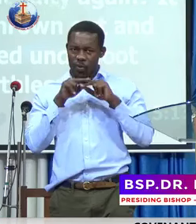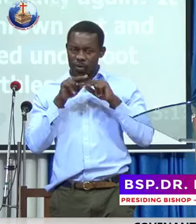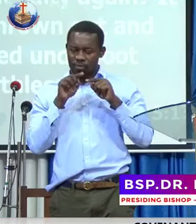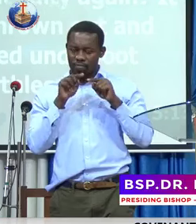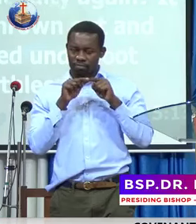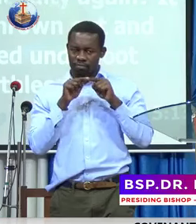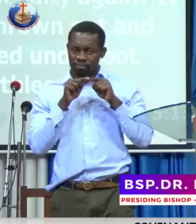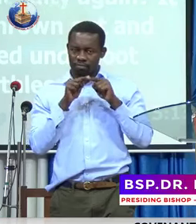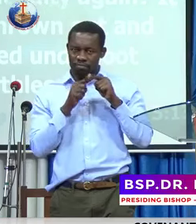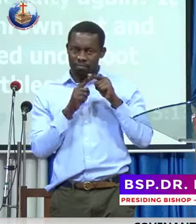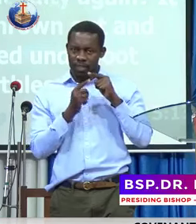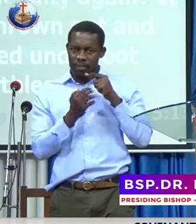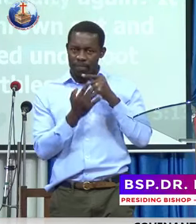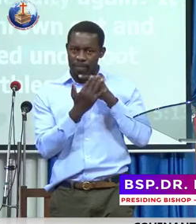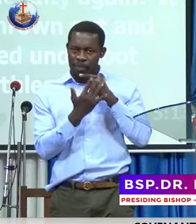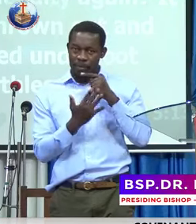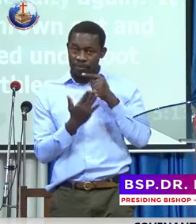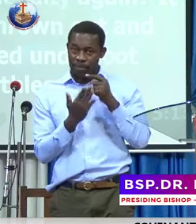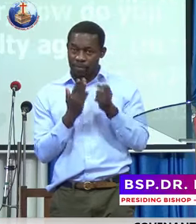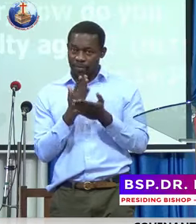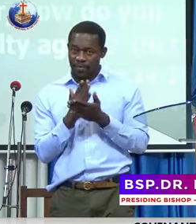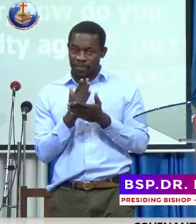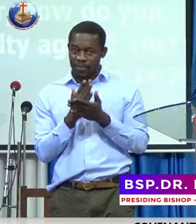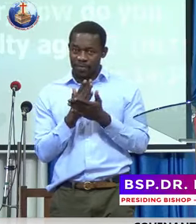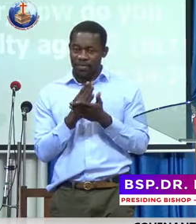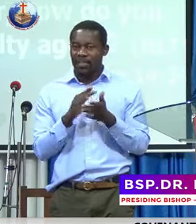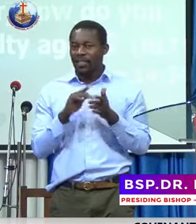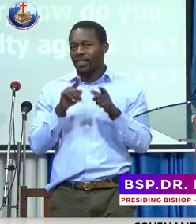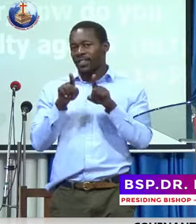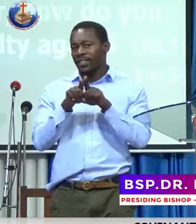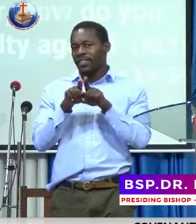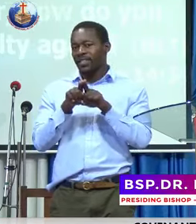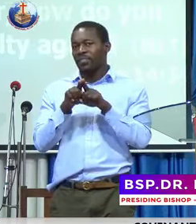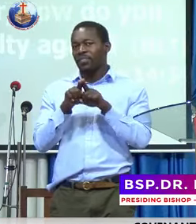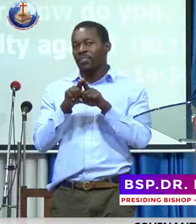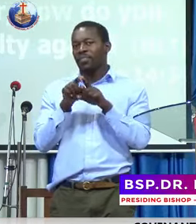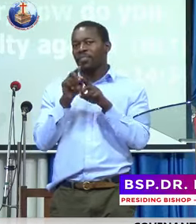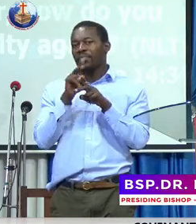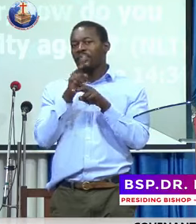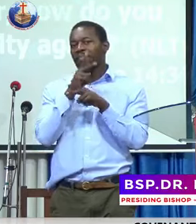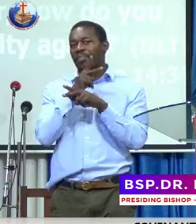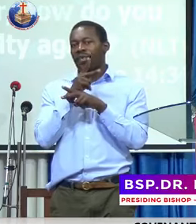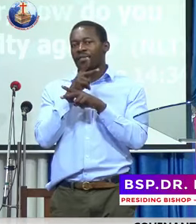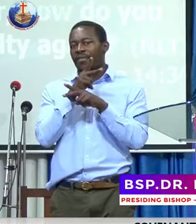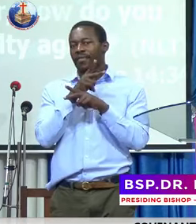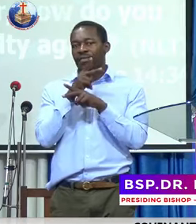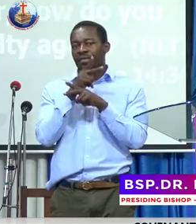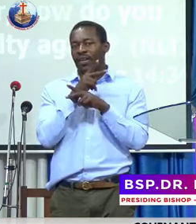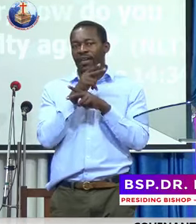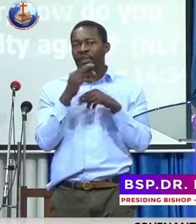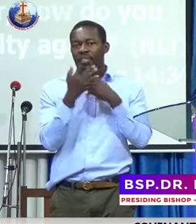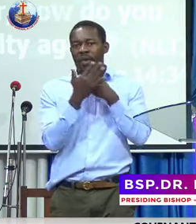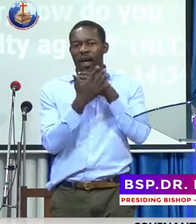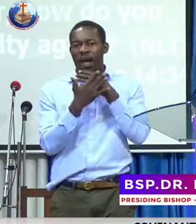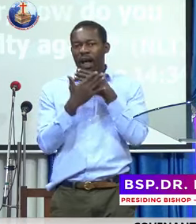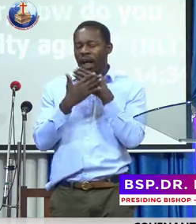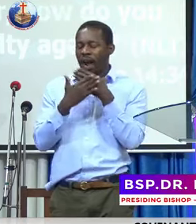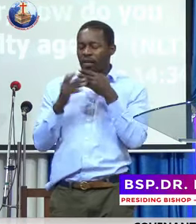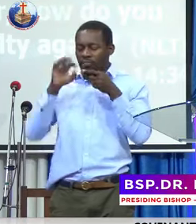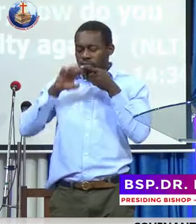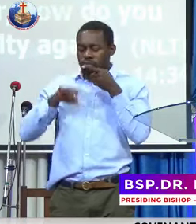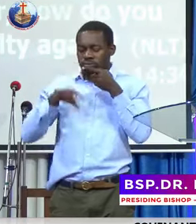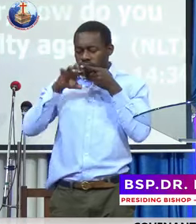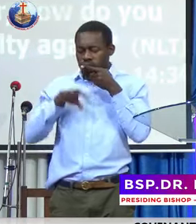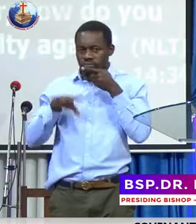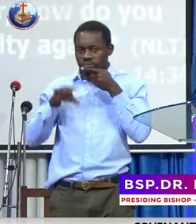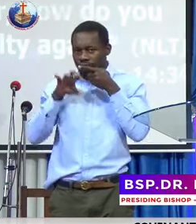utasikia damu yako inaonja kama chumvi. That is what prevents clotting. Hiyo ndio huwa inazuia damu isigande. And